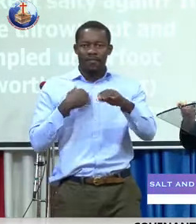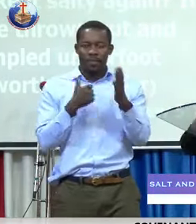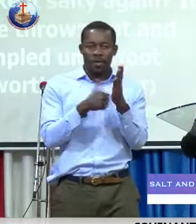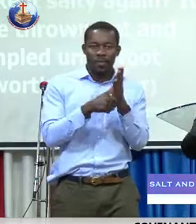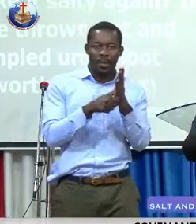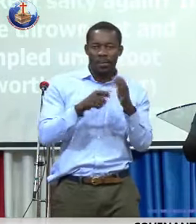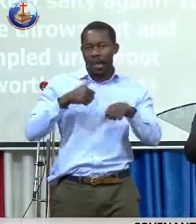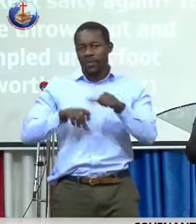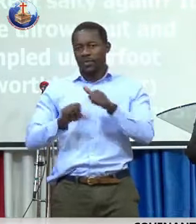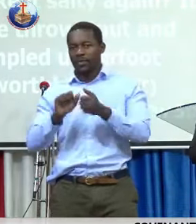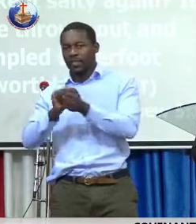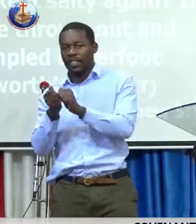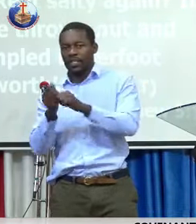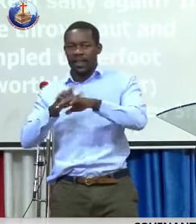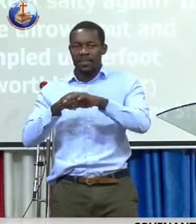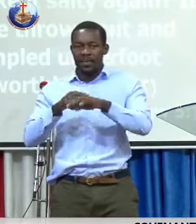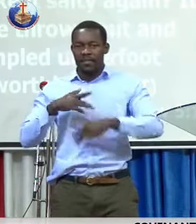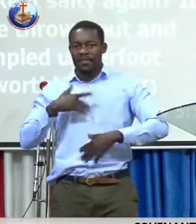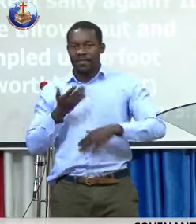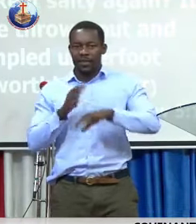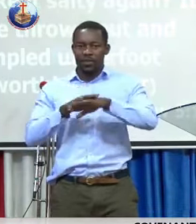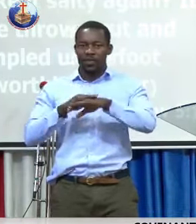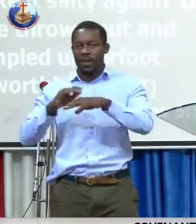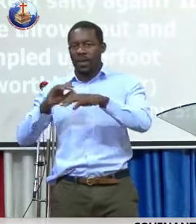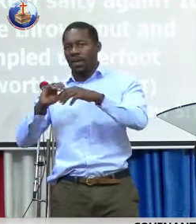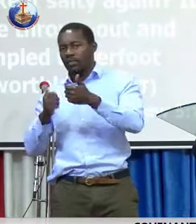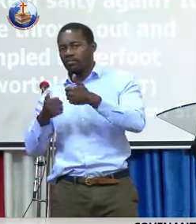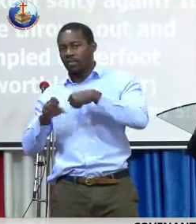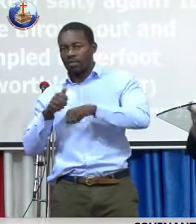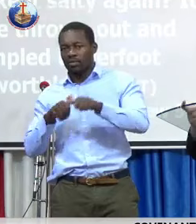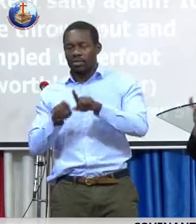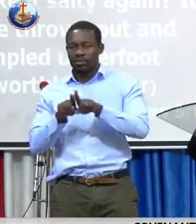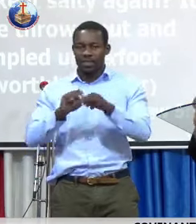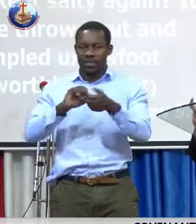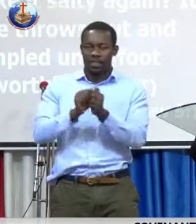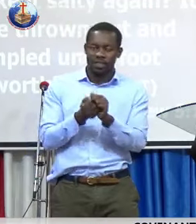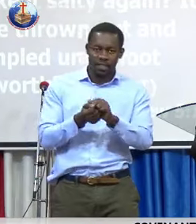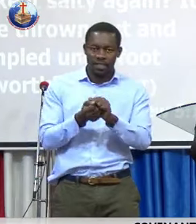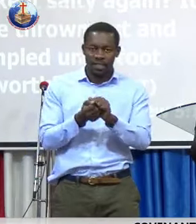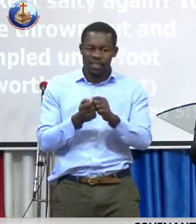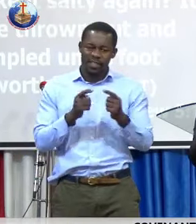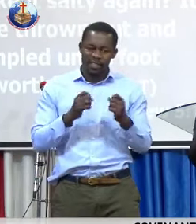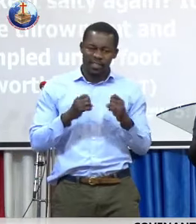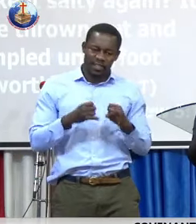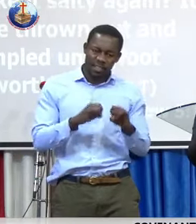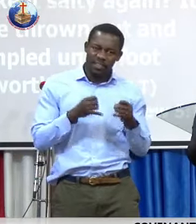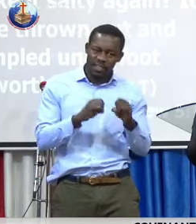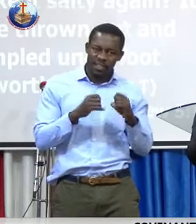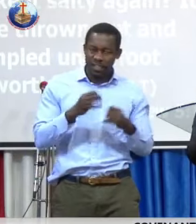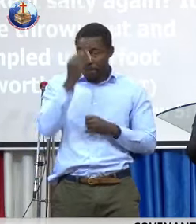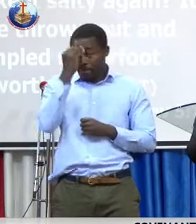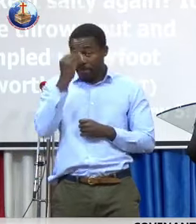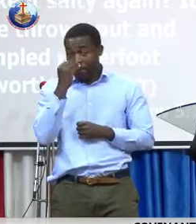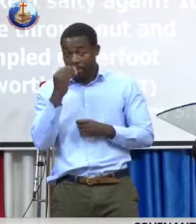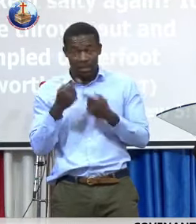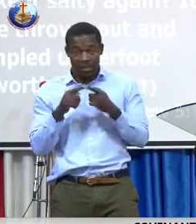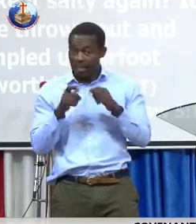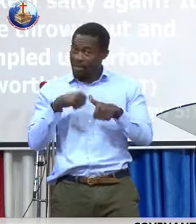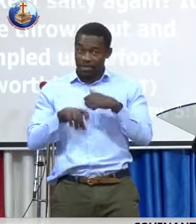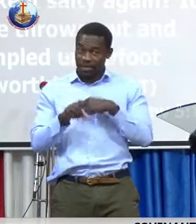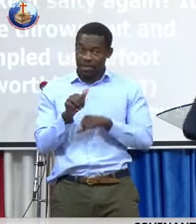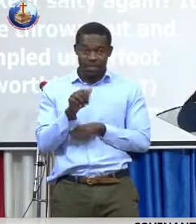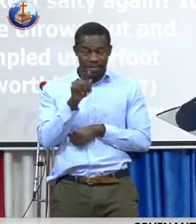kwa sababu tendo hubadilika kulingana na hali na kulingana na watu. And no matter how much we try to pretend. Na haijalishi jinsi ambavyo